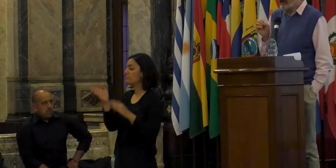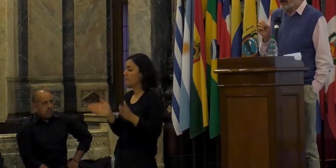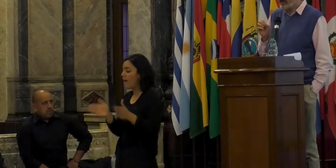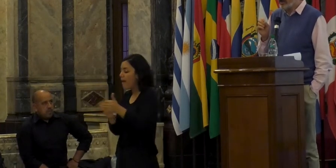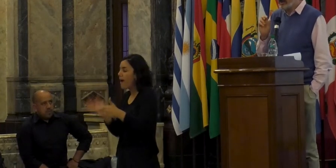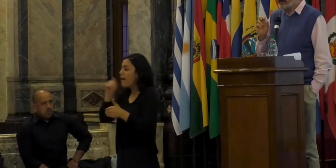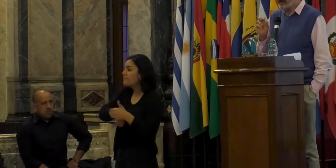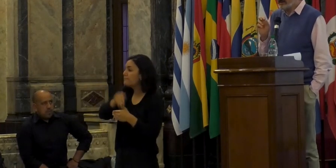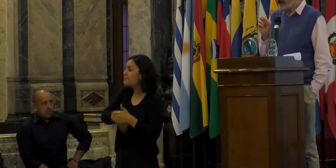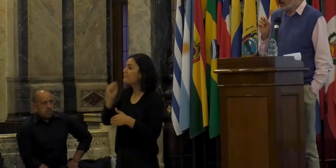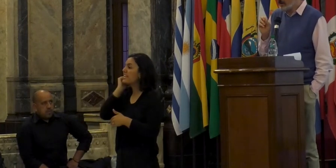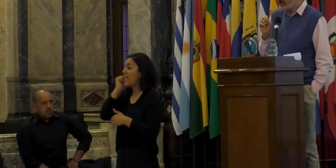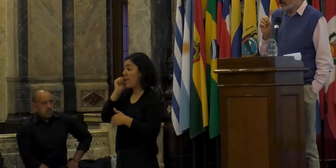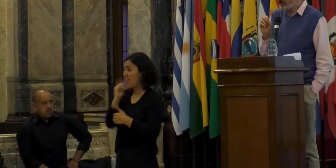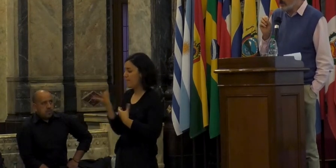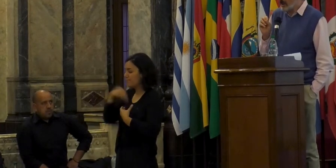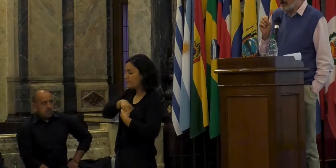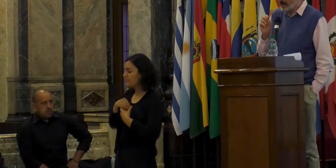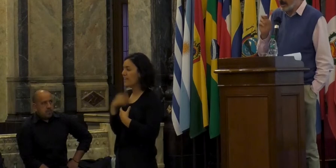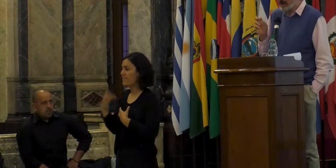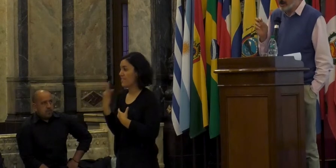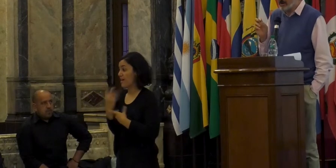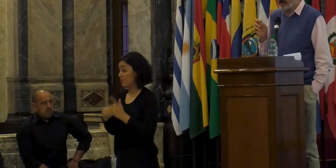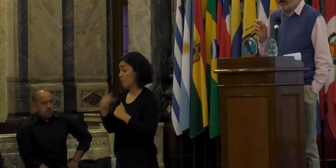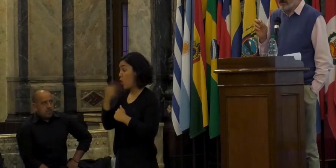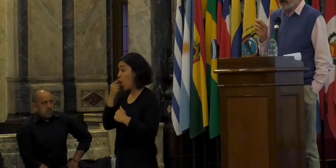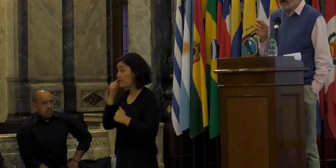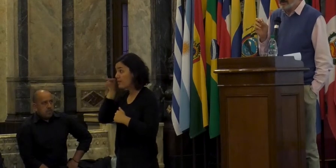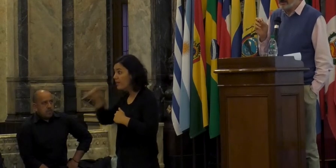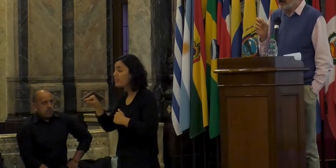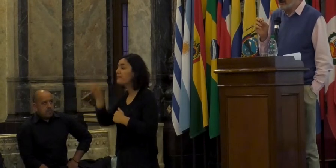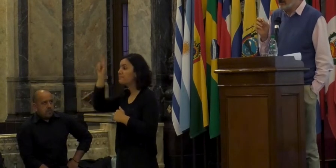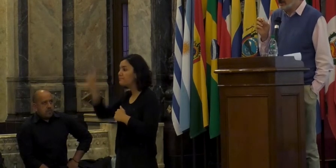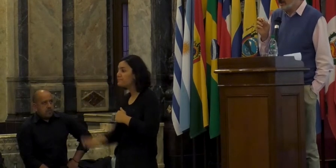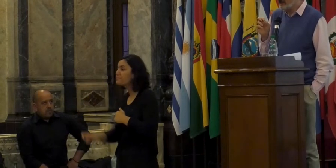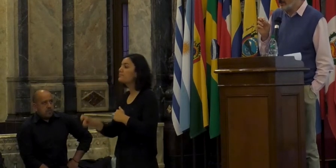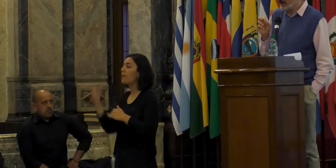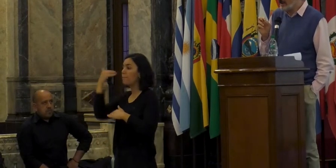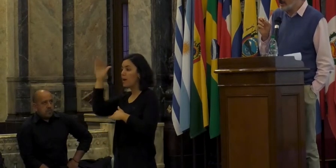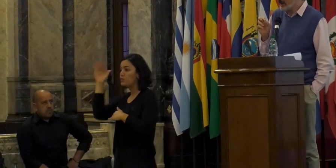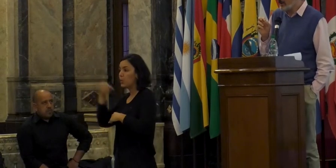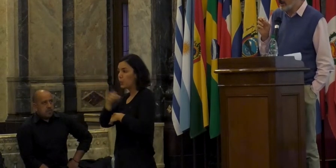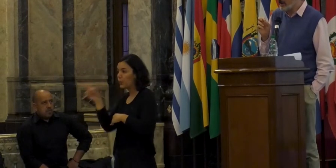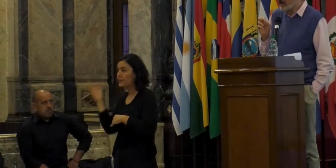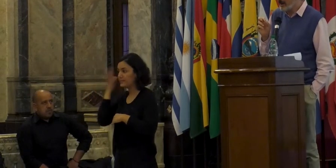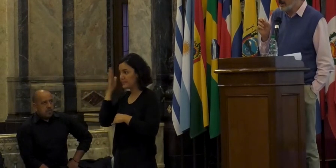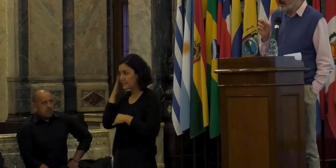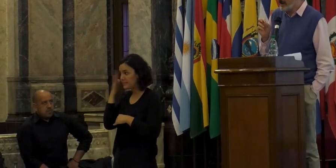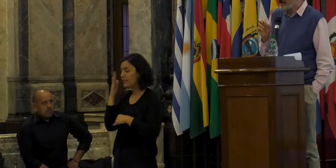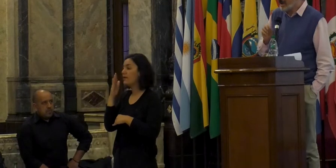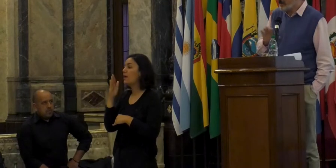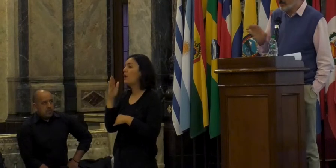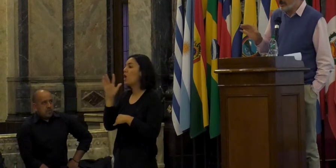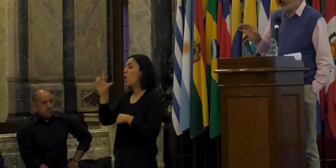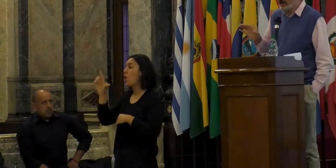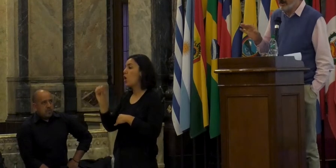Everyday Life. Yo conocí a este señor, que es un sueco ya mayor, yo no sé si ustedes lo han leído a Orvar Lofgren,